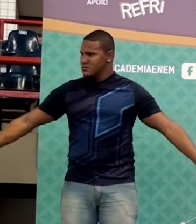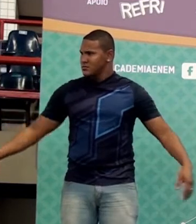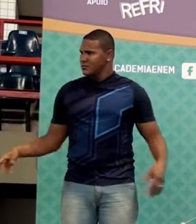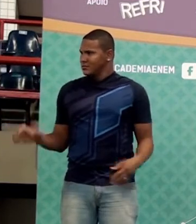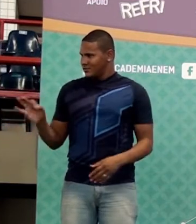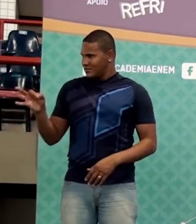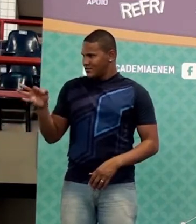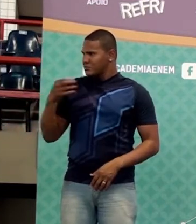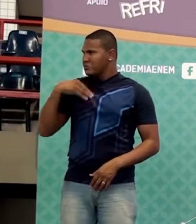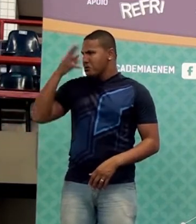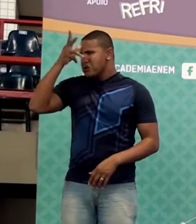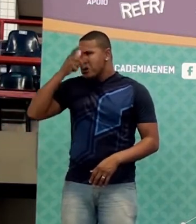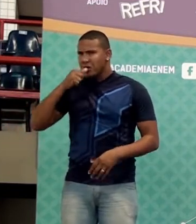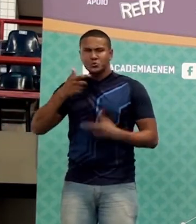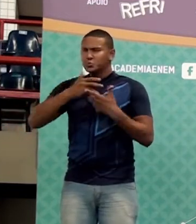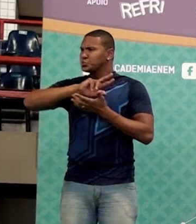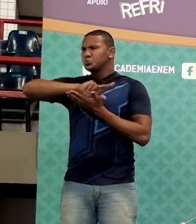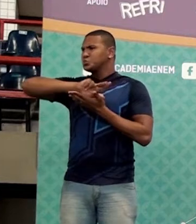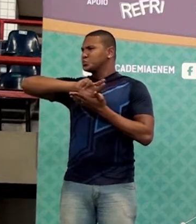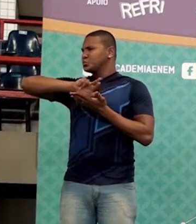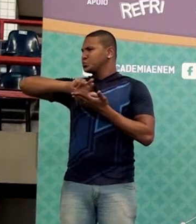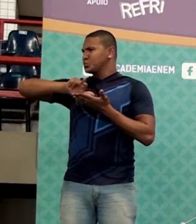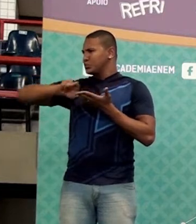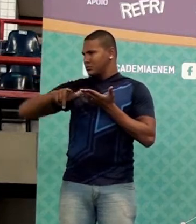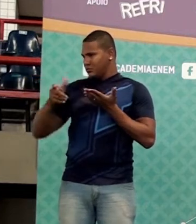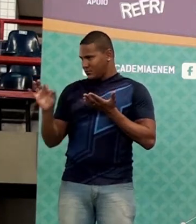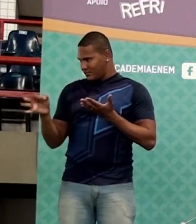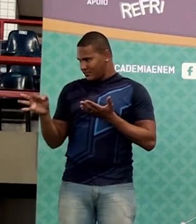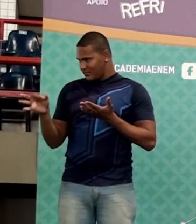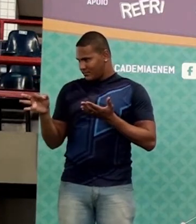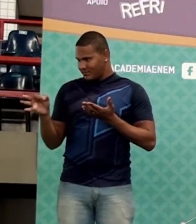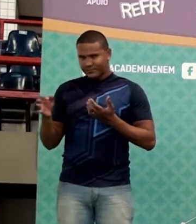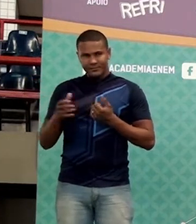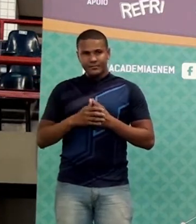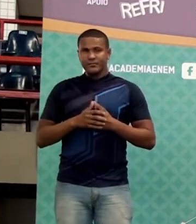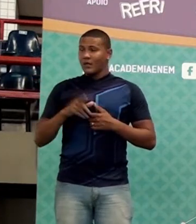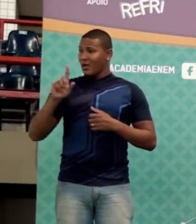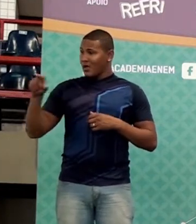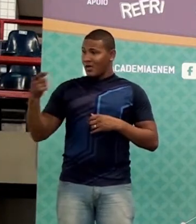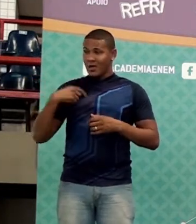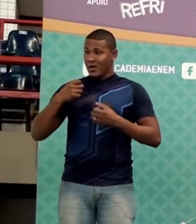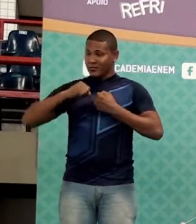galo, ou seja, o alongamento é